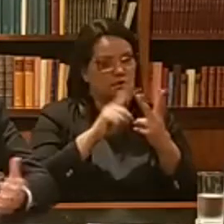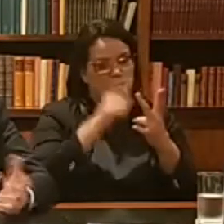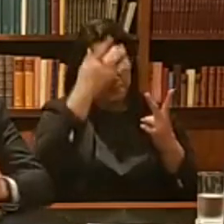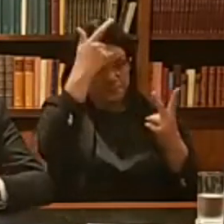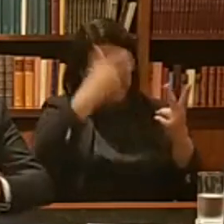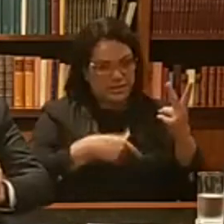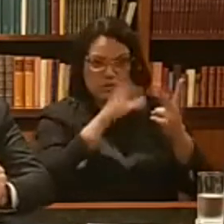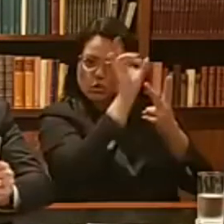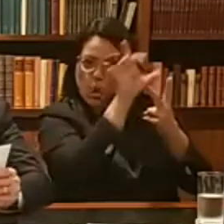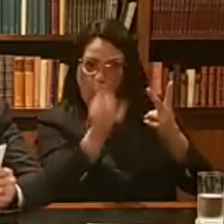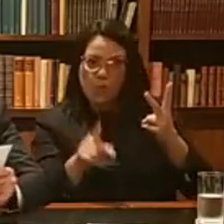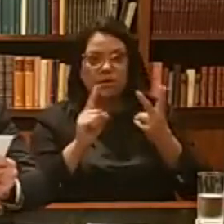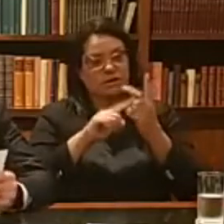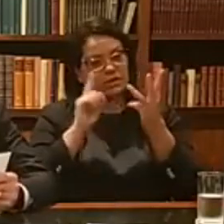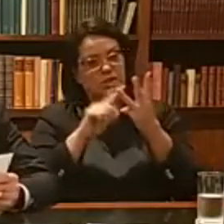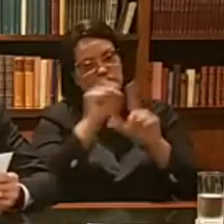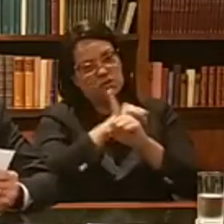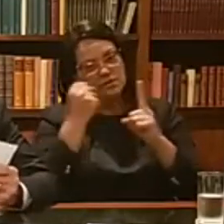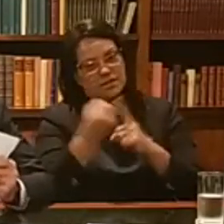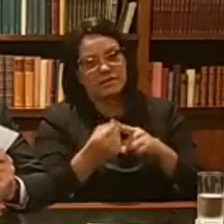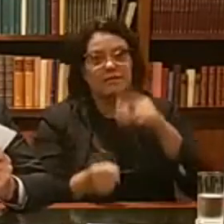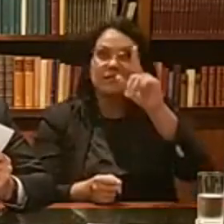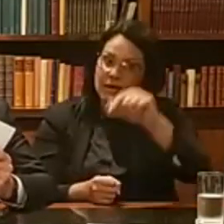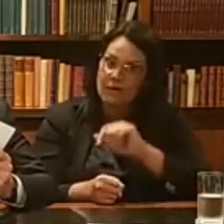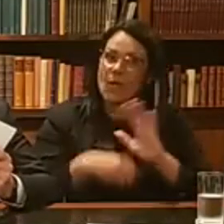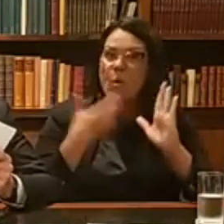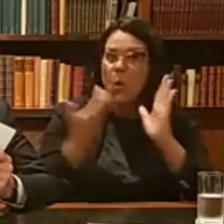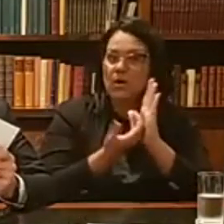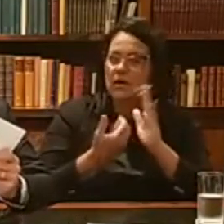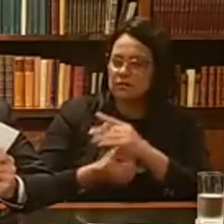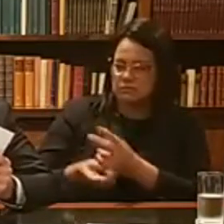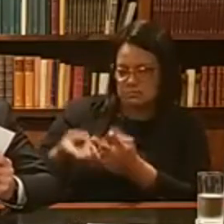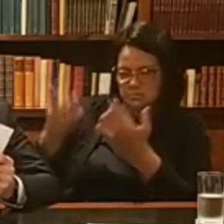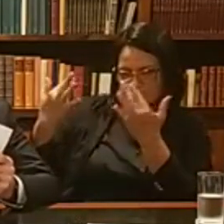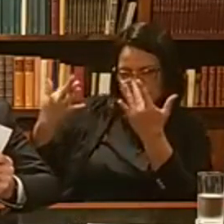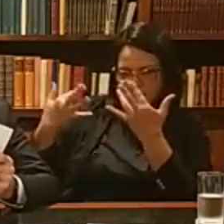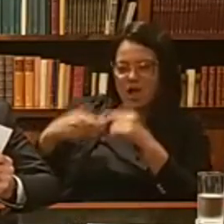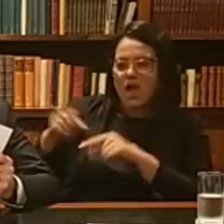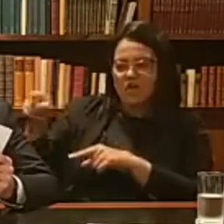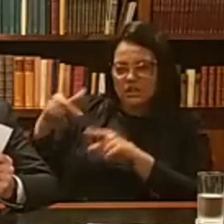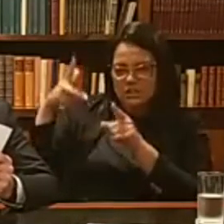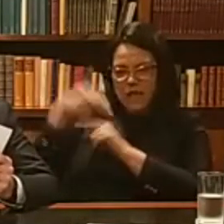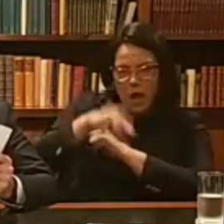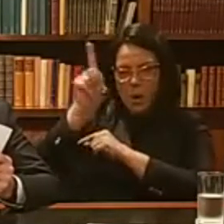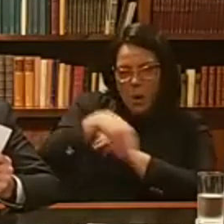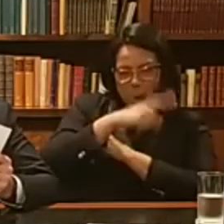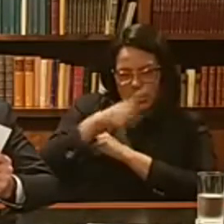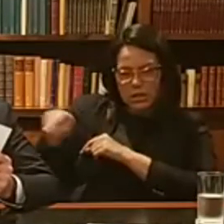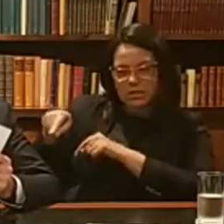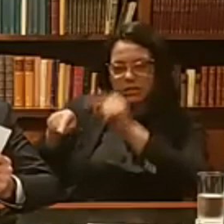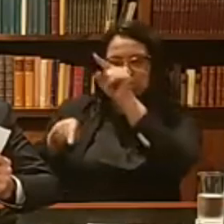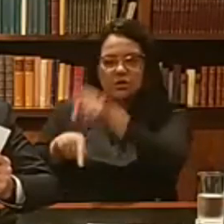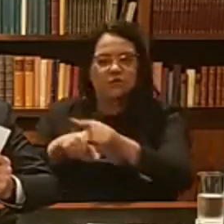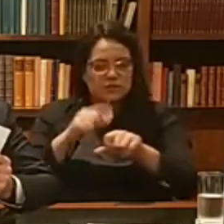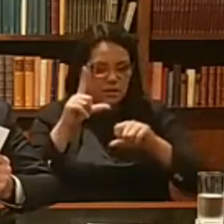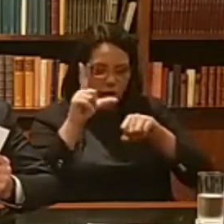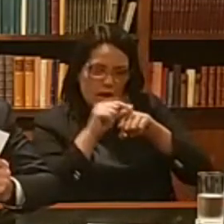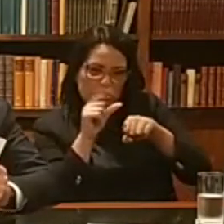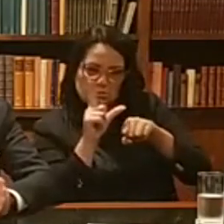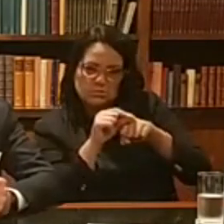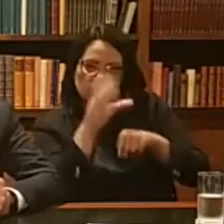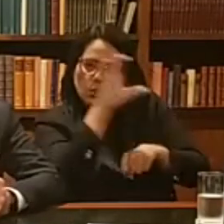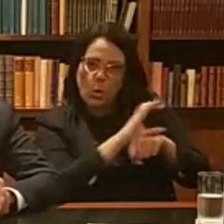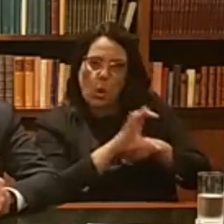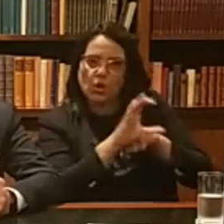Congresso pode entender, olha só pessoal, o Congresso pode entender que eu, ao vetar, atentei, né, contra